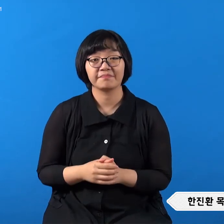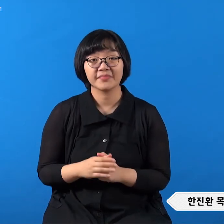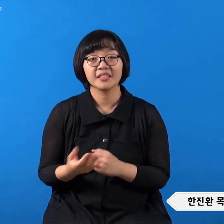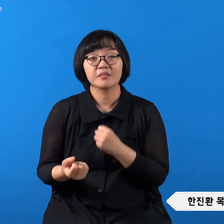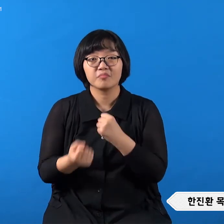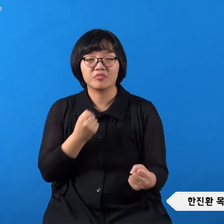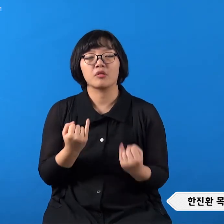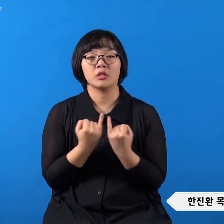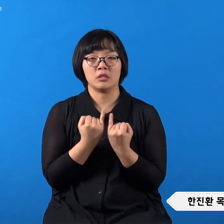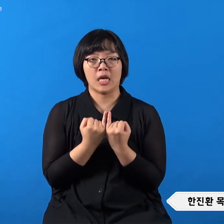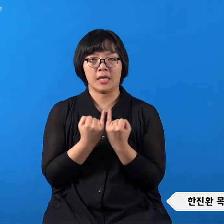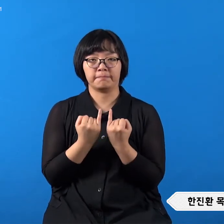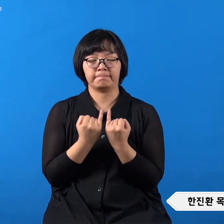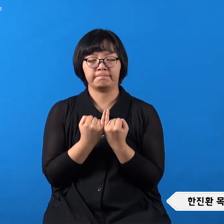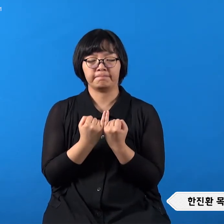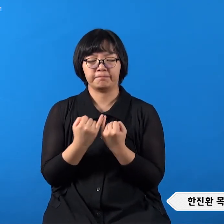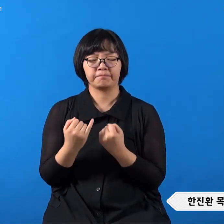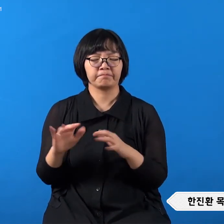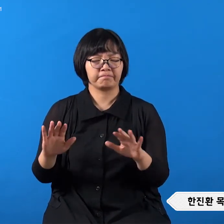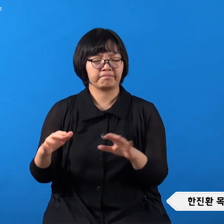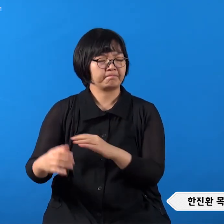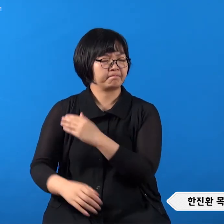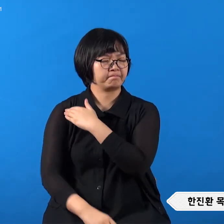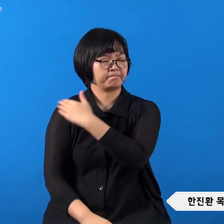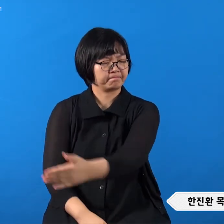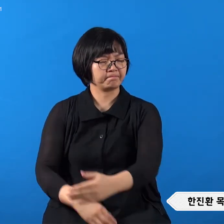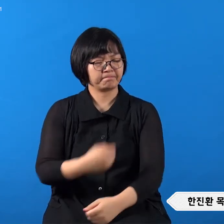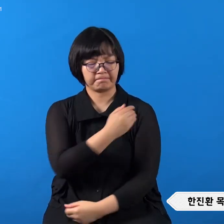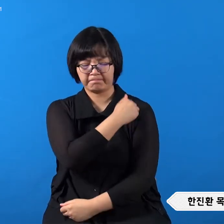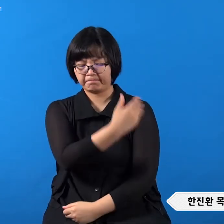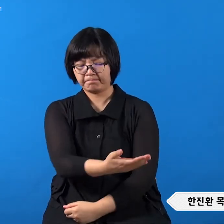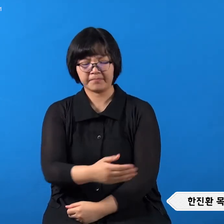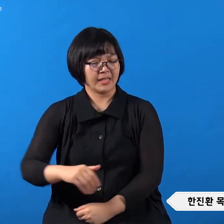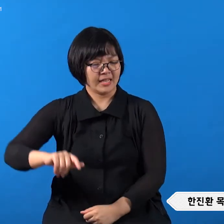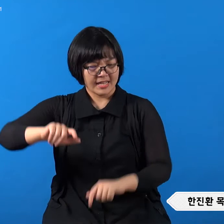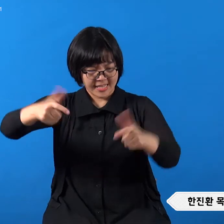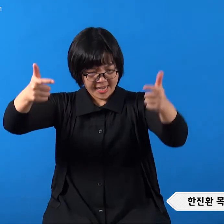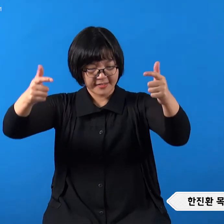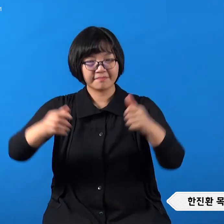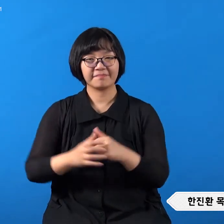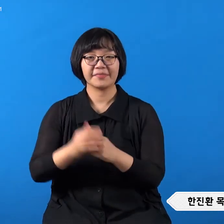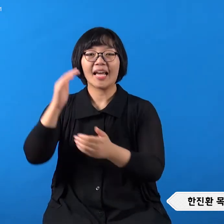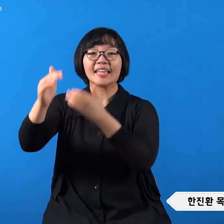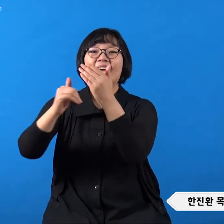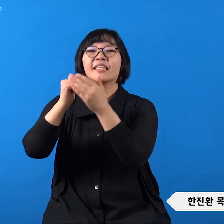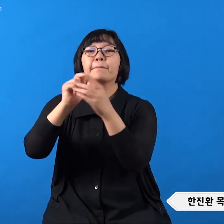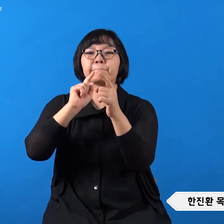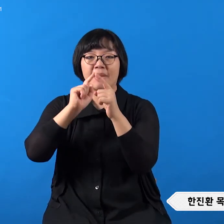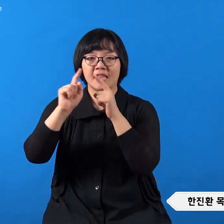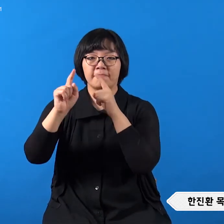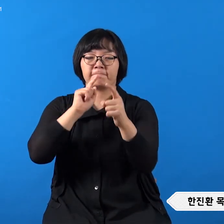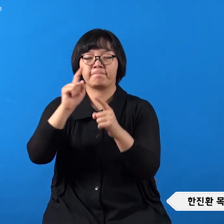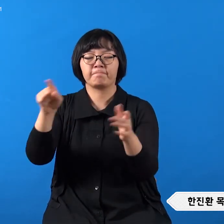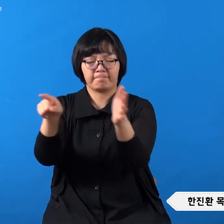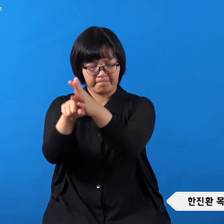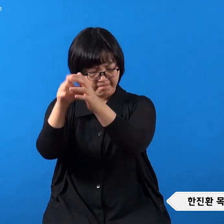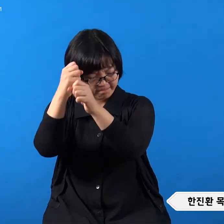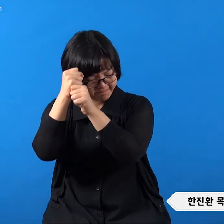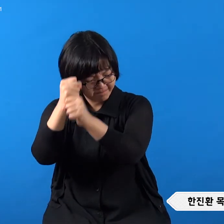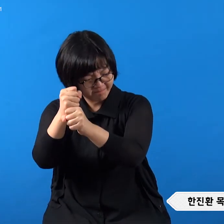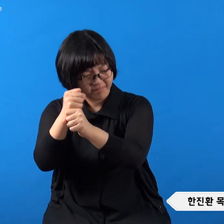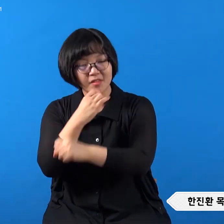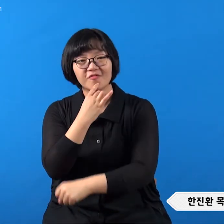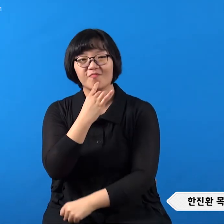그래도 바네사는 그 말에 반기를 들었습니다. 그녀는 하나님 말씀에 자신을 던져서